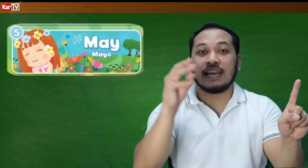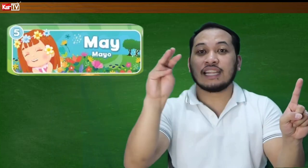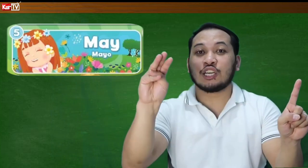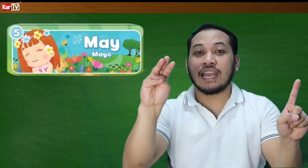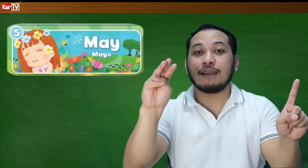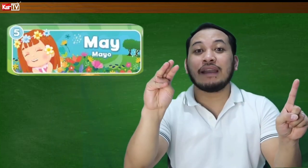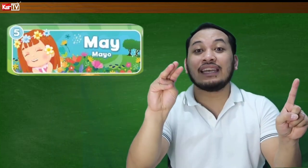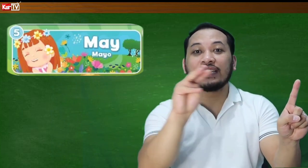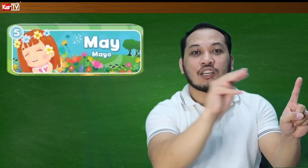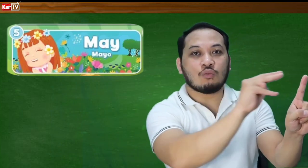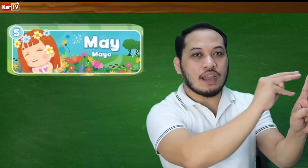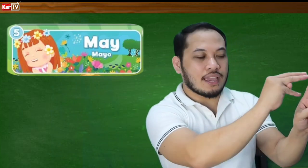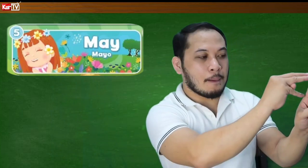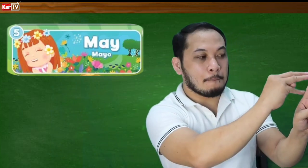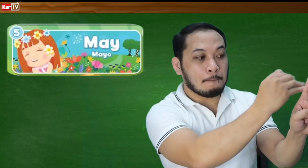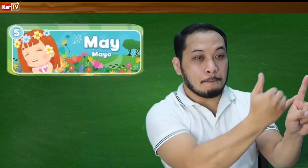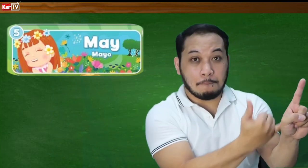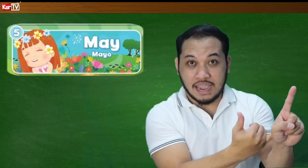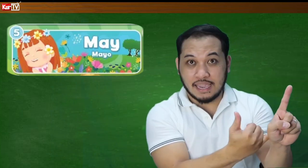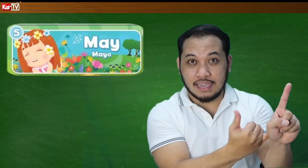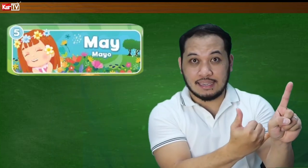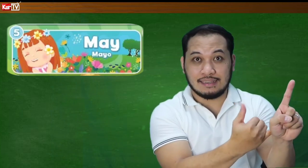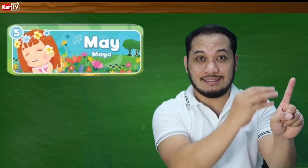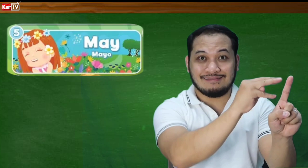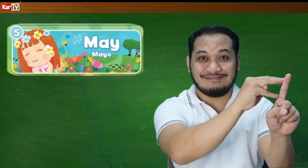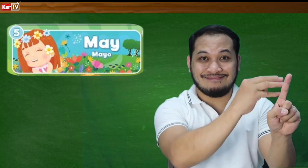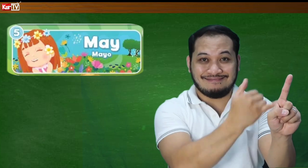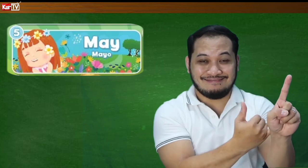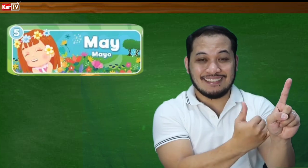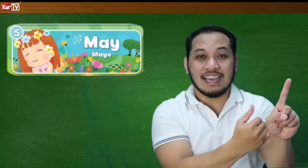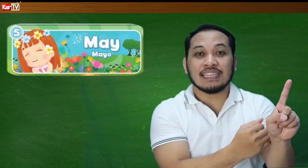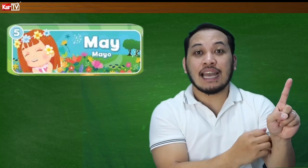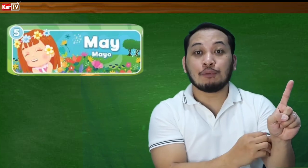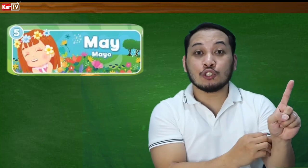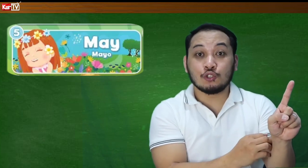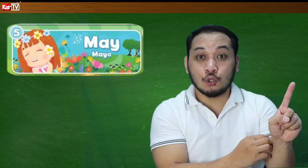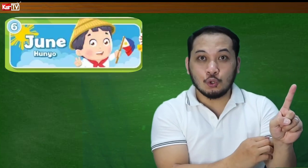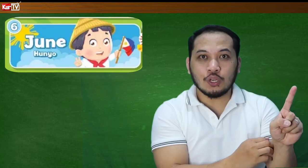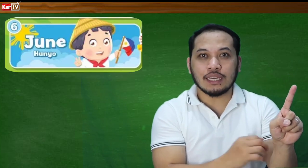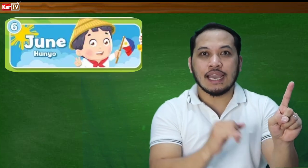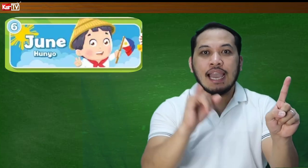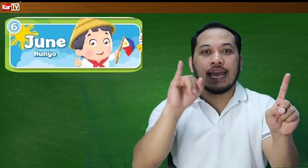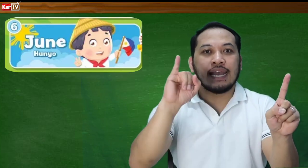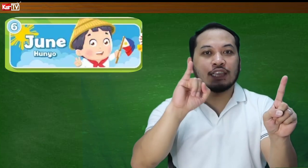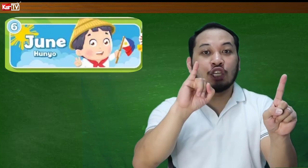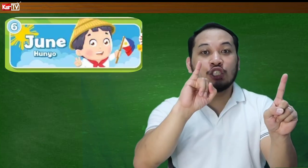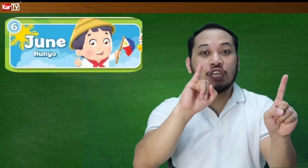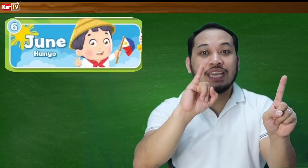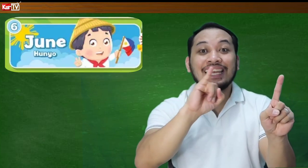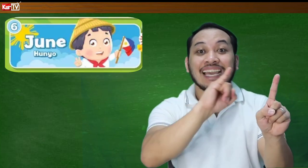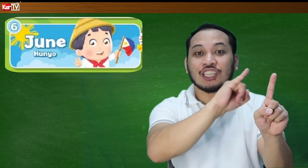Letter M and letter Y. May. Tapos June. Letter J and letter